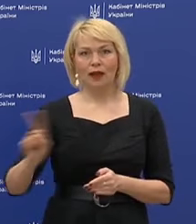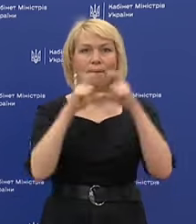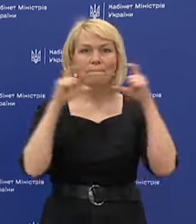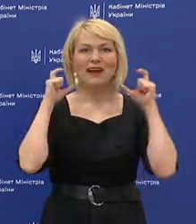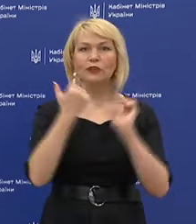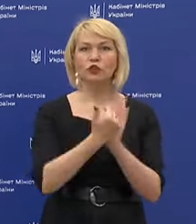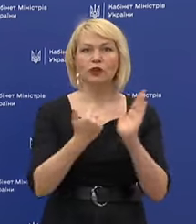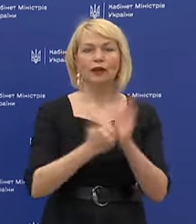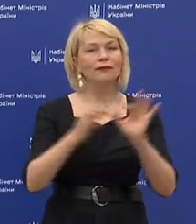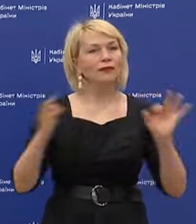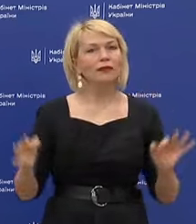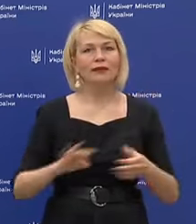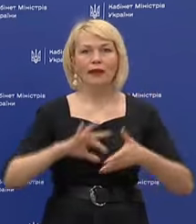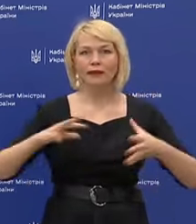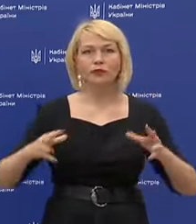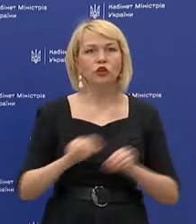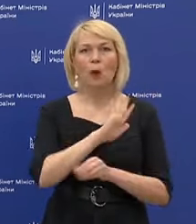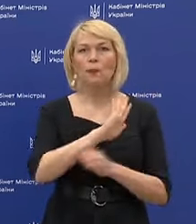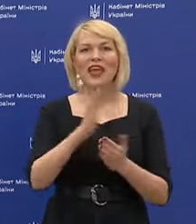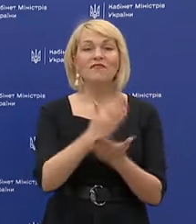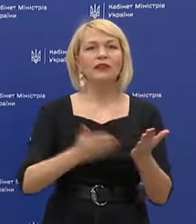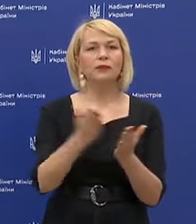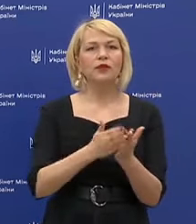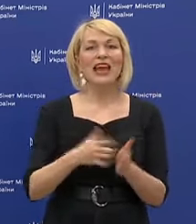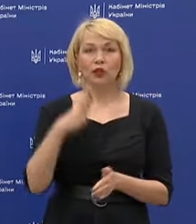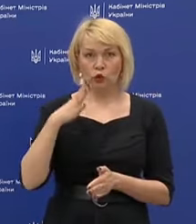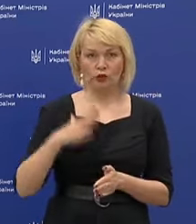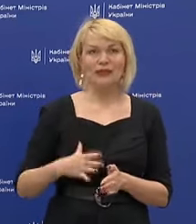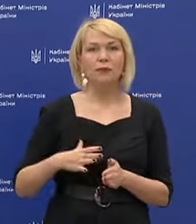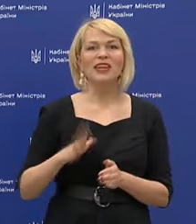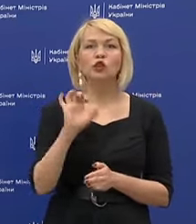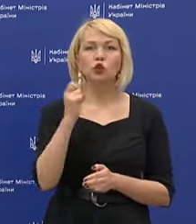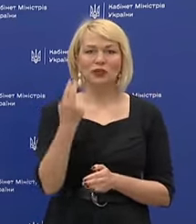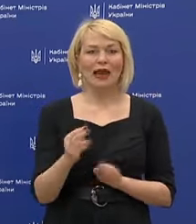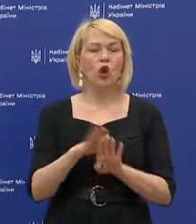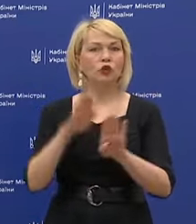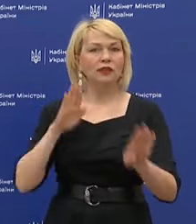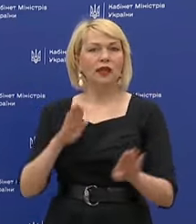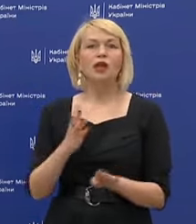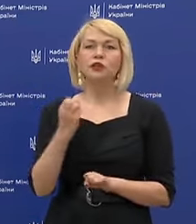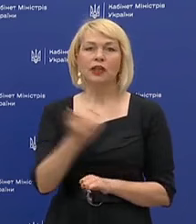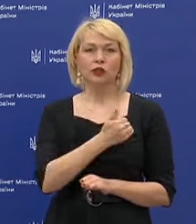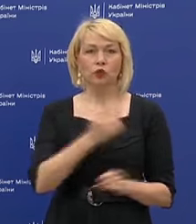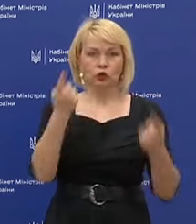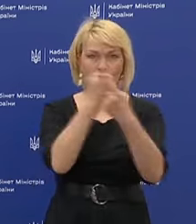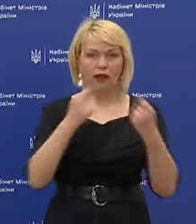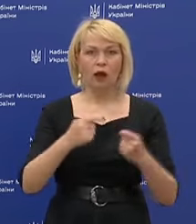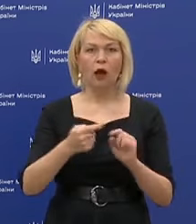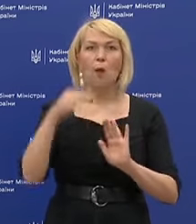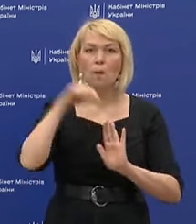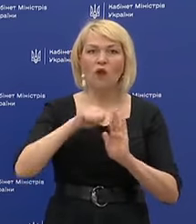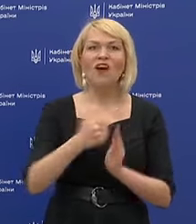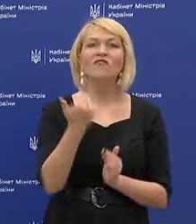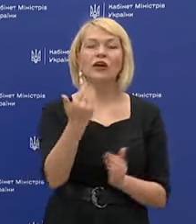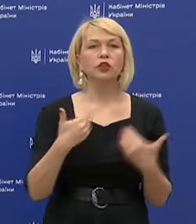масочний режим, вона ніяким чином не відміняє дотримування соціальної дистанції. І ще раз хочу наголосити, мова йде про